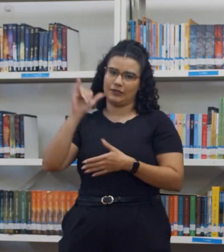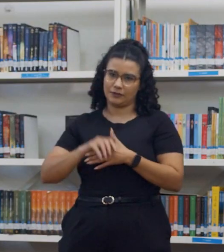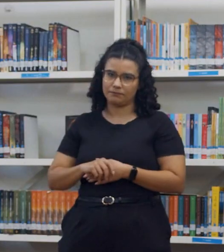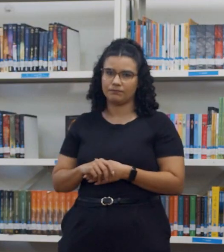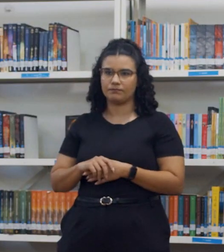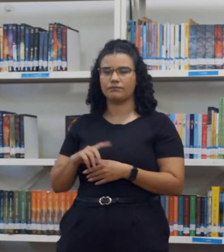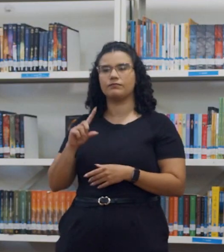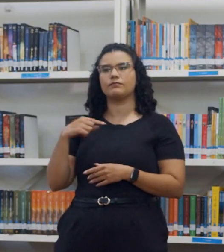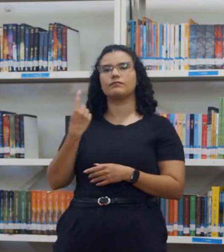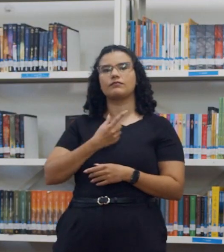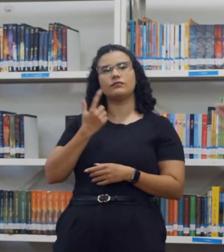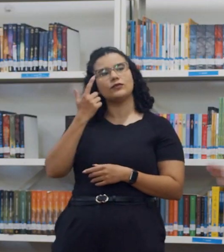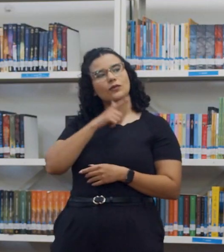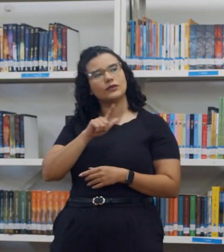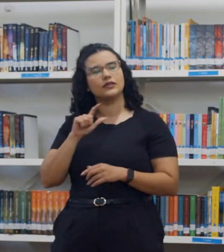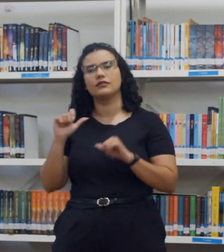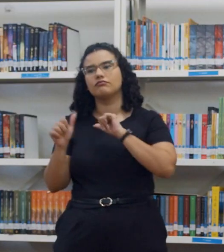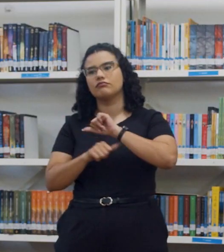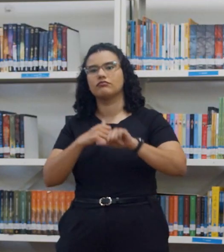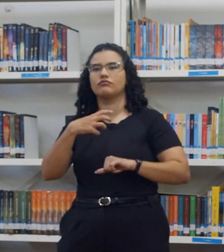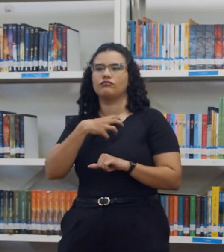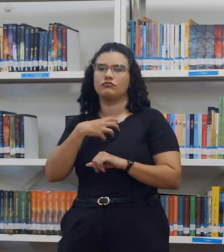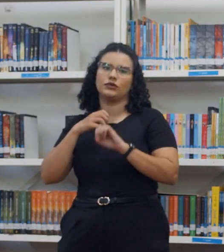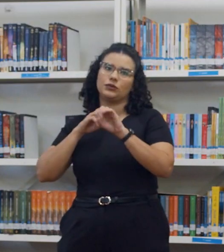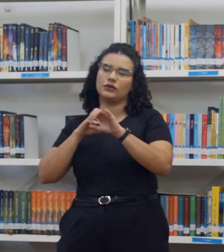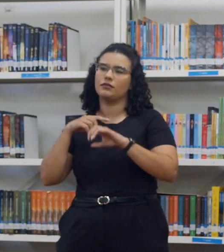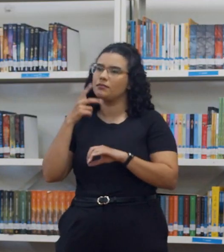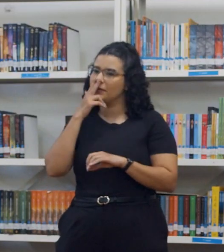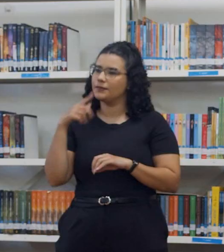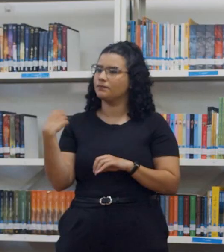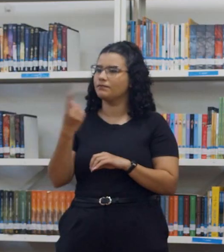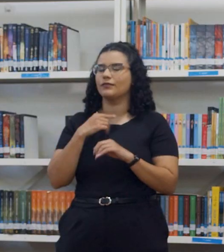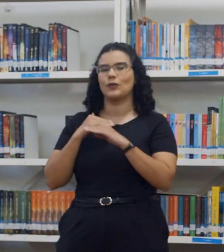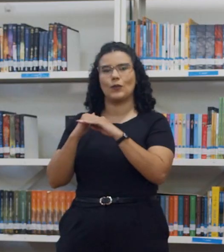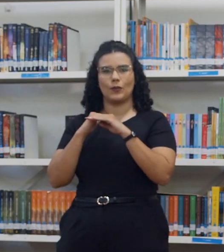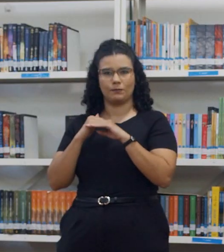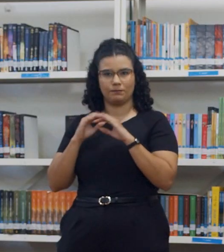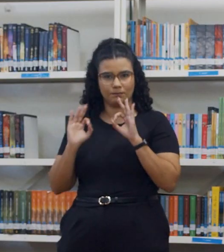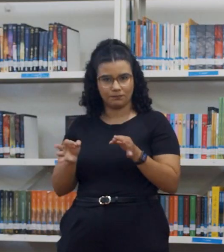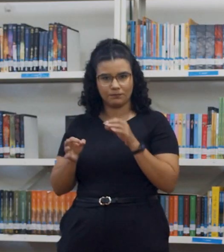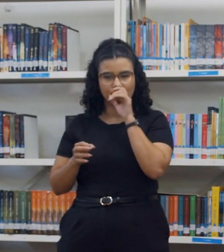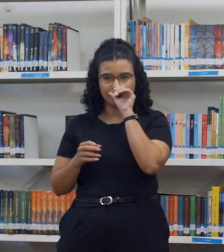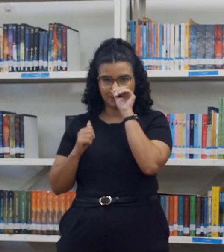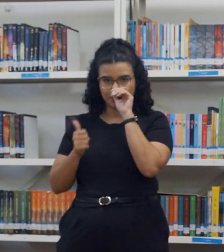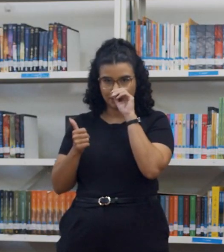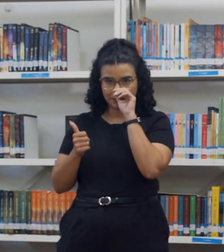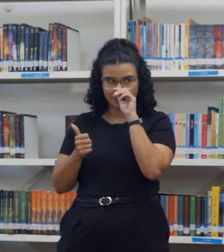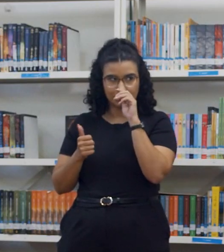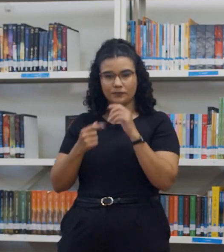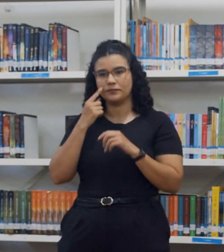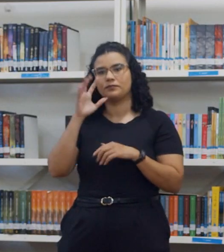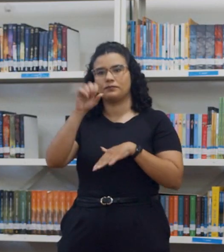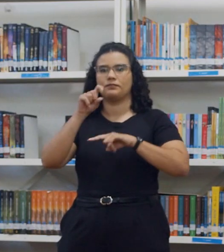Para a gente ir contra essa educação que deixa todo mundo igualzinho. Certo? Combinado? Então vamos